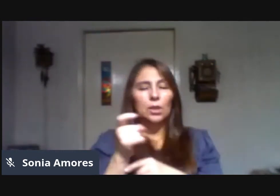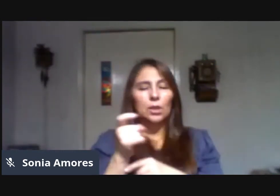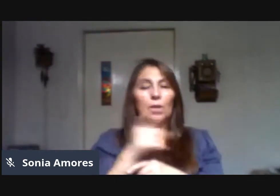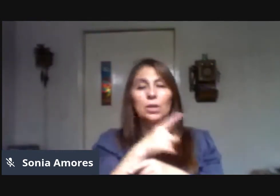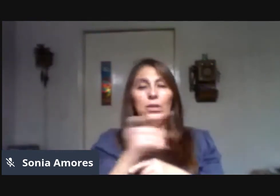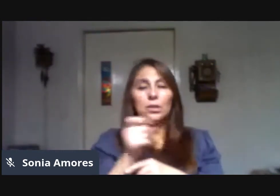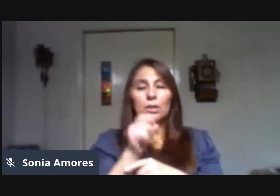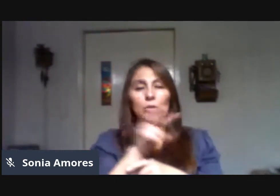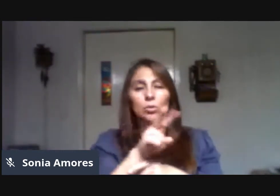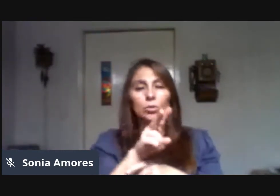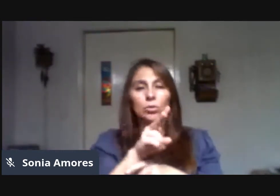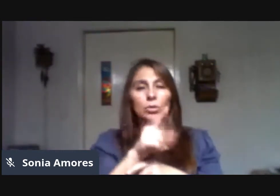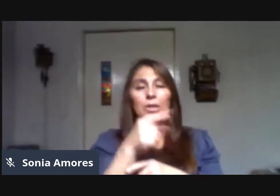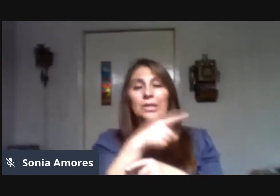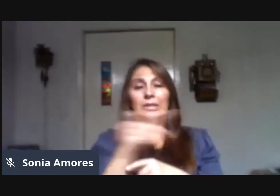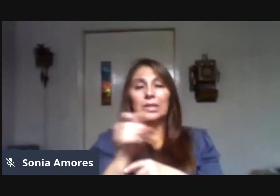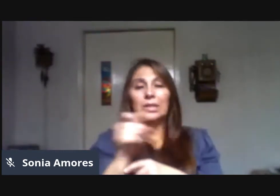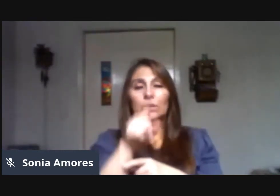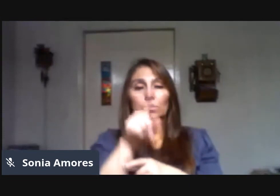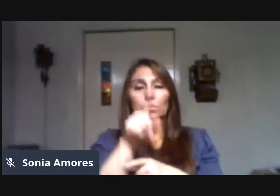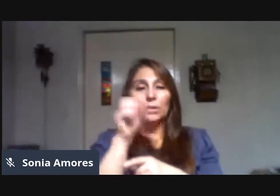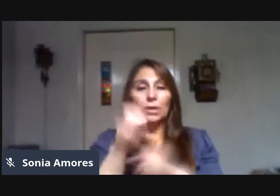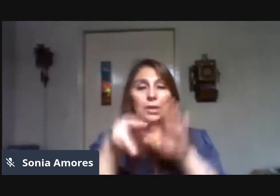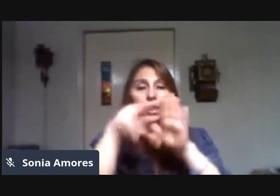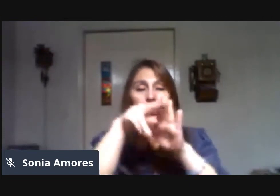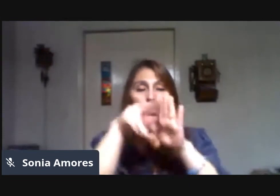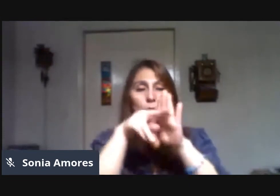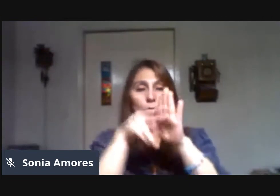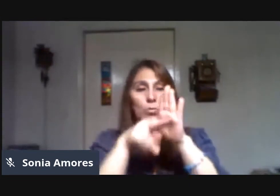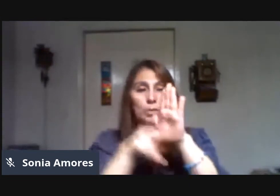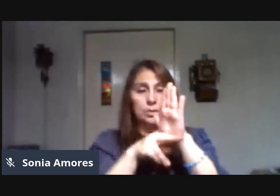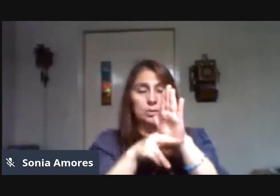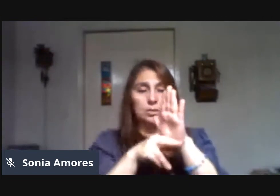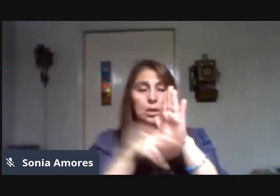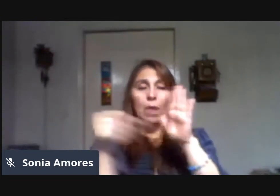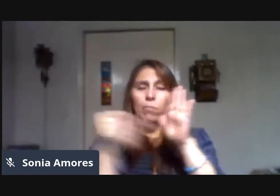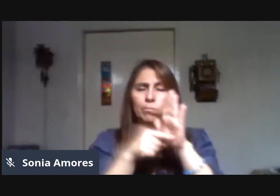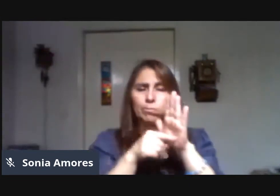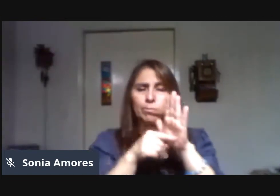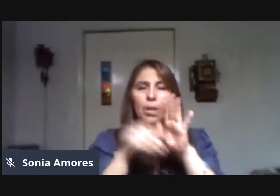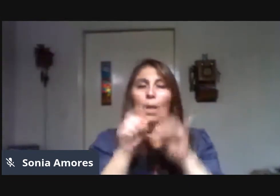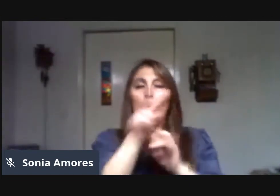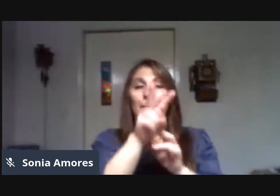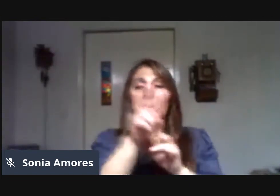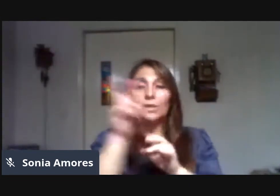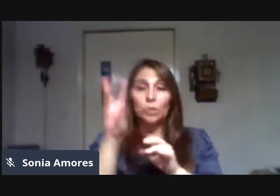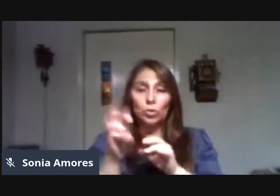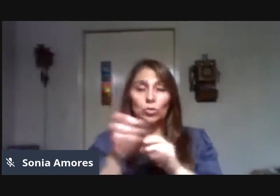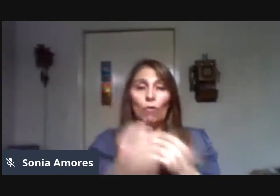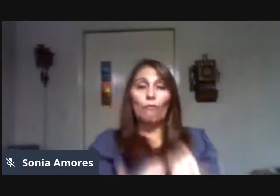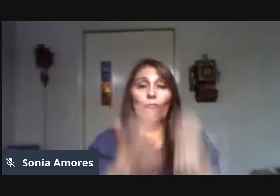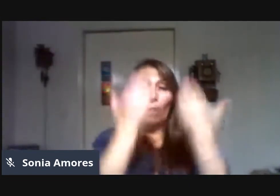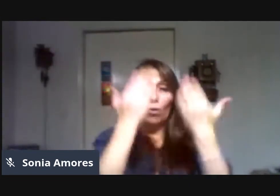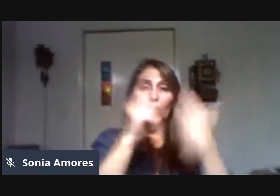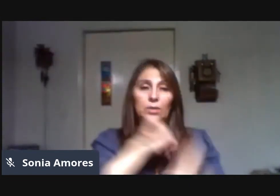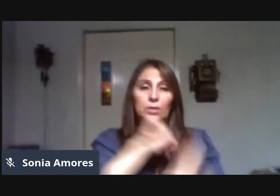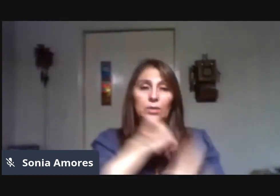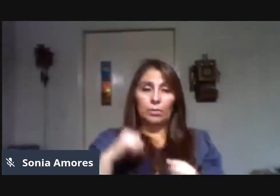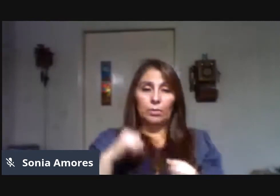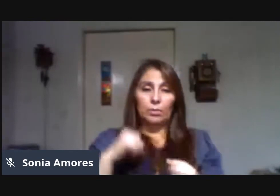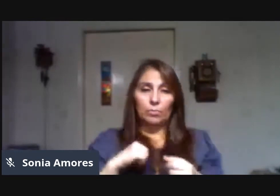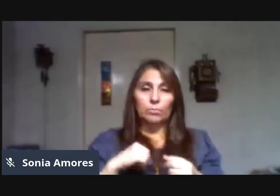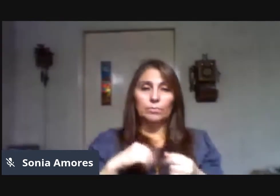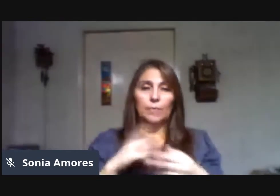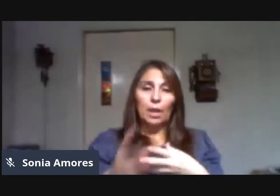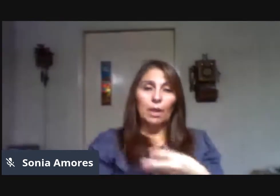más de 160 normas, 28 de ellas se orientaron a favorecer al sector privado, tan solo 7% de